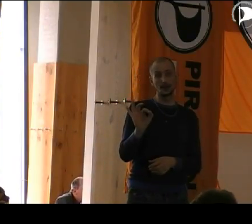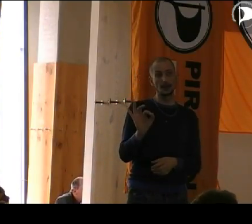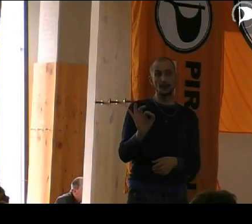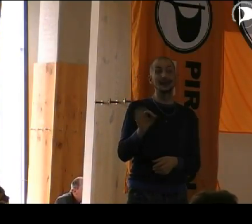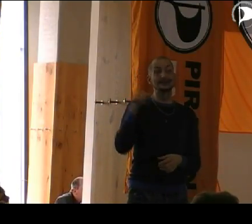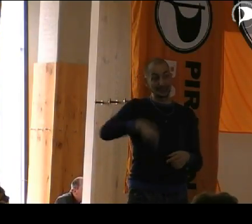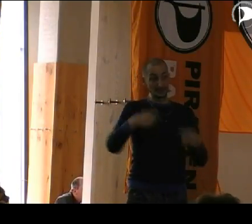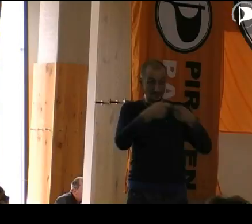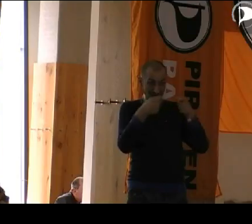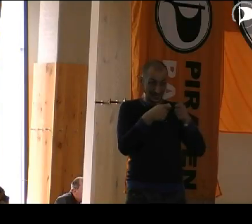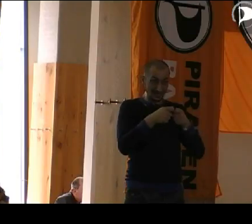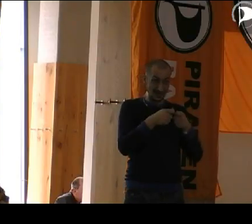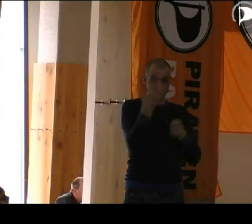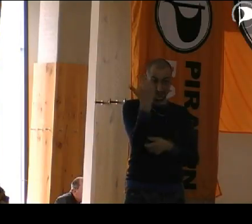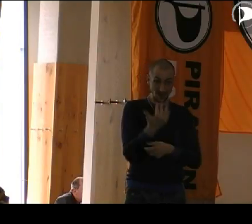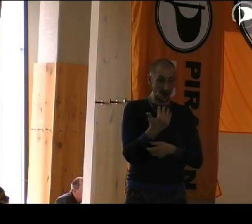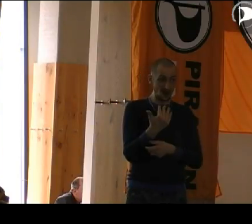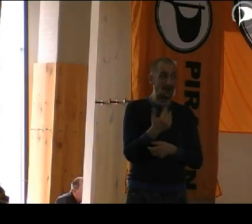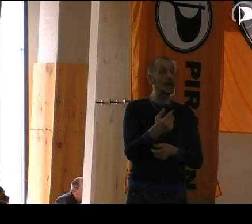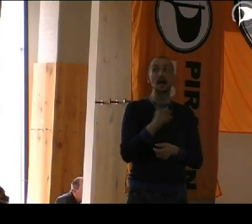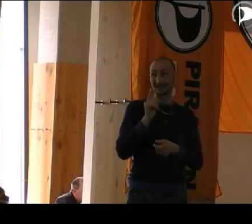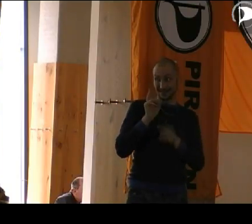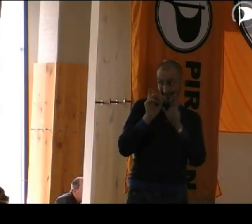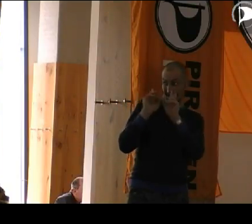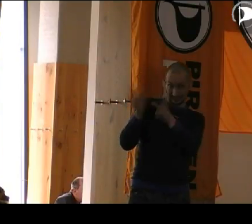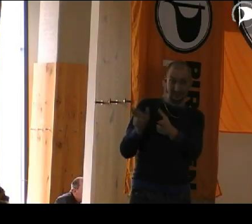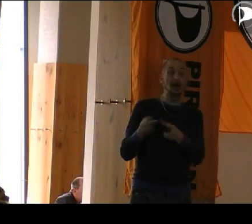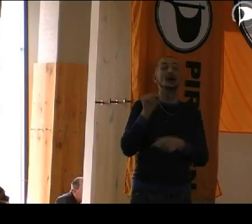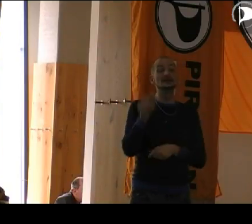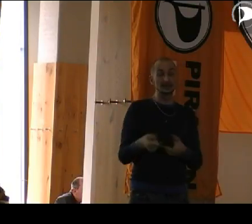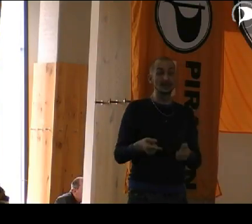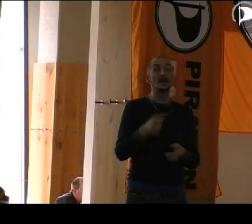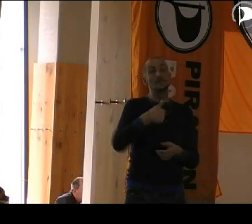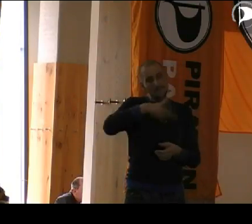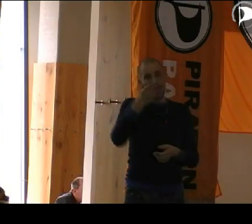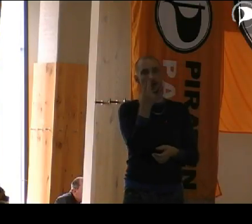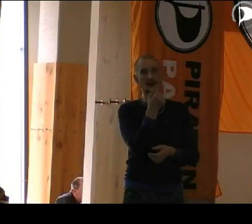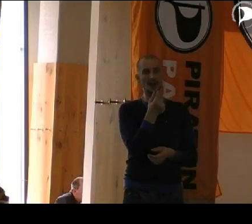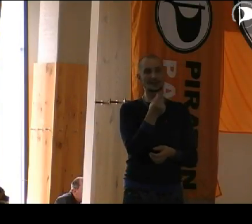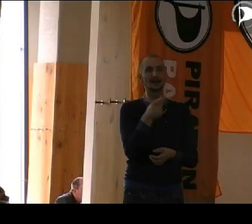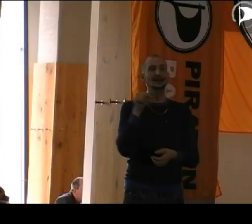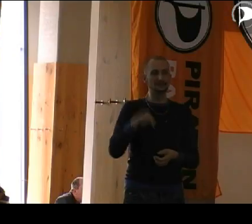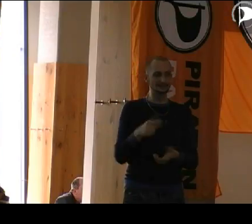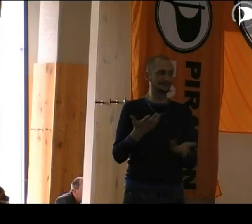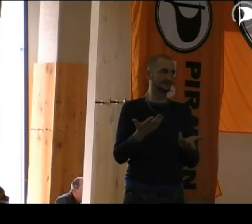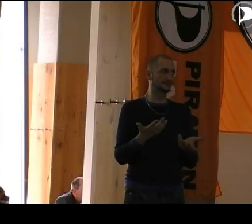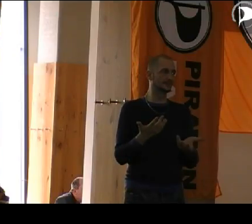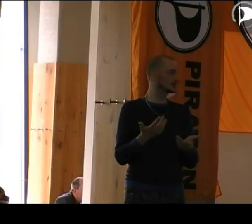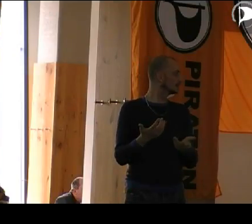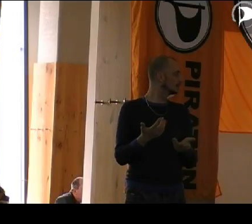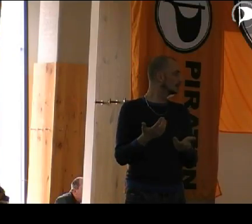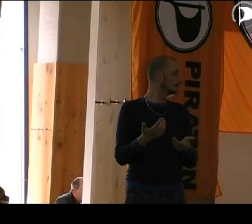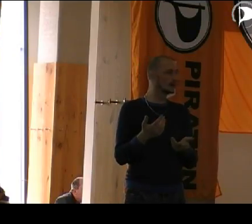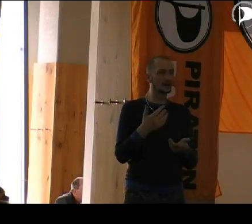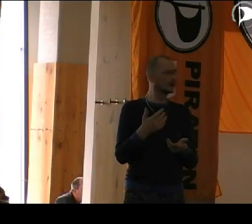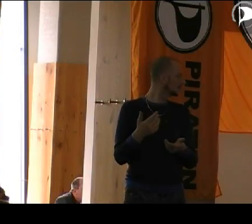den mitgliedern hat nein bilden natürlich recht da muss ich euch geben es ist schön wenn man dann noch wenn man mehr geld wo genau ist aber wenn